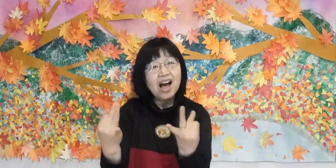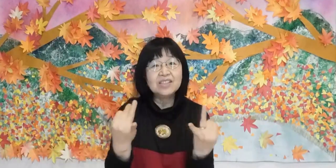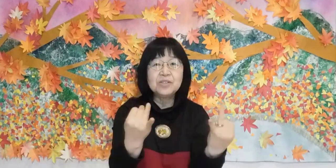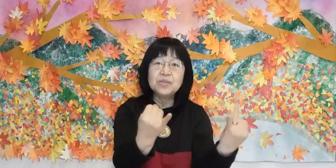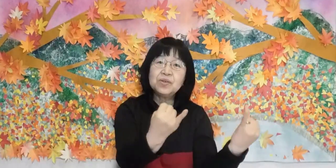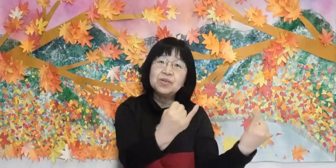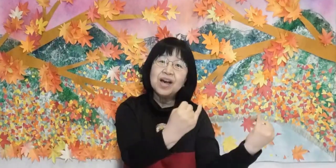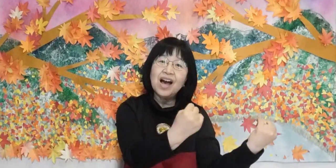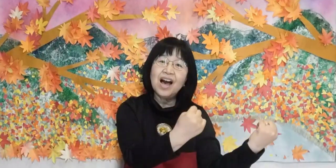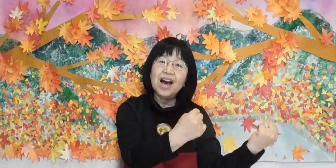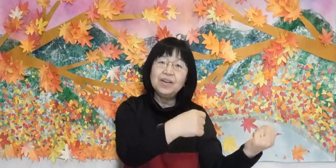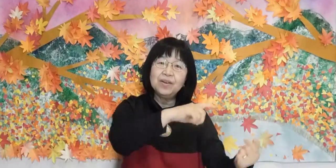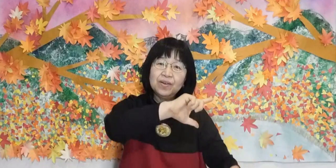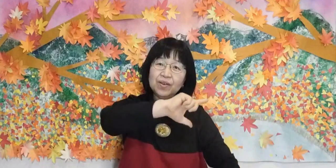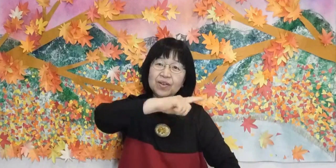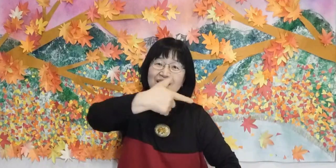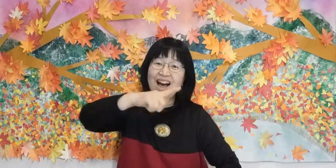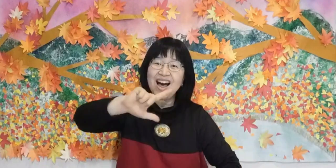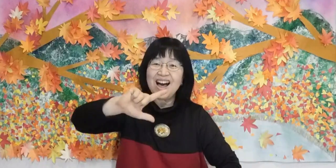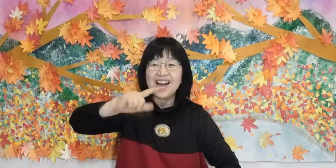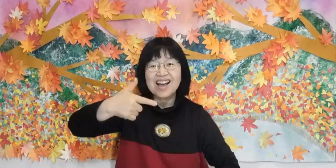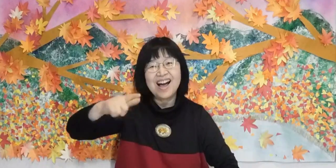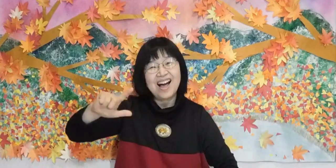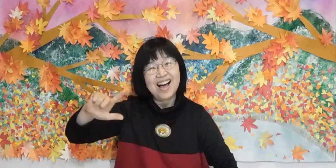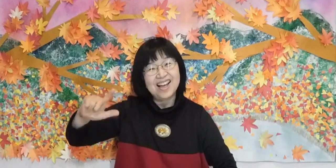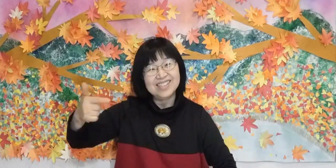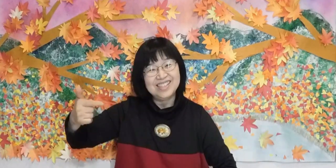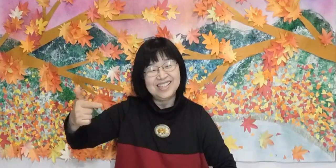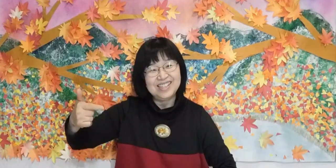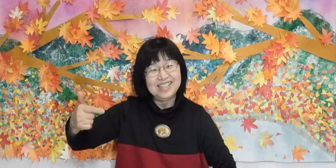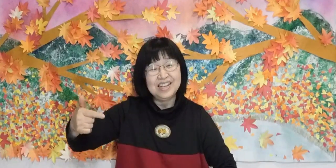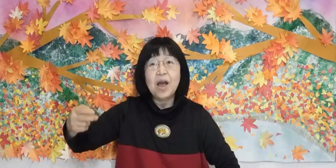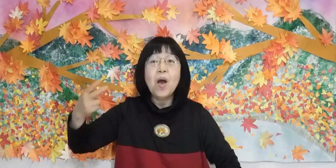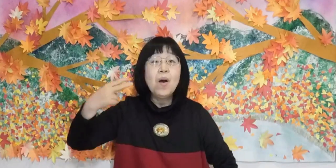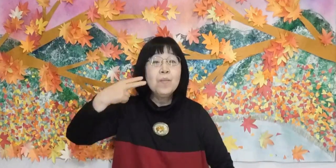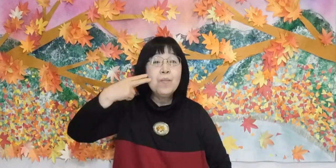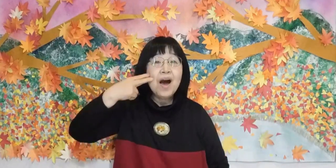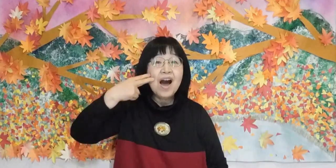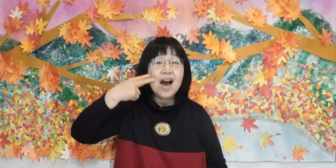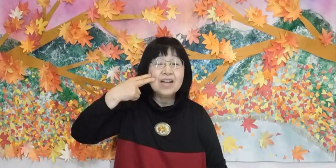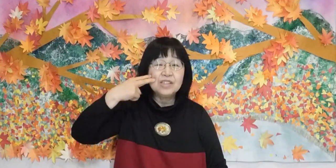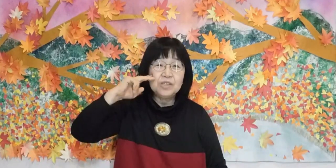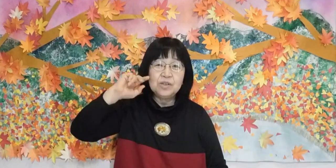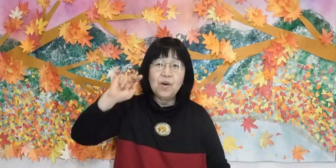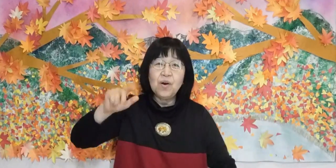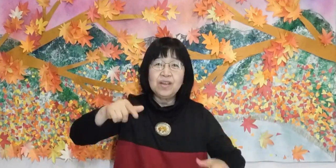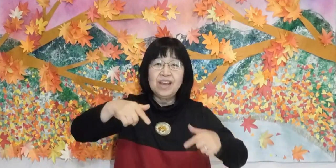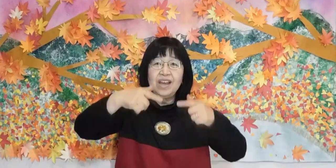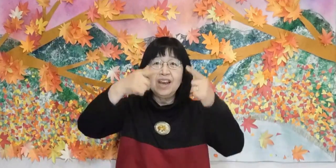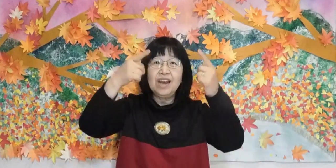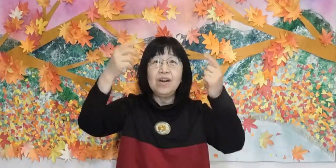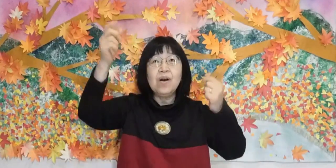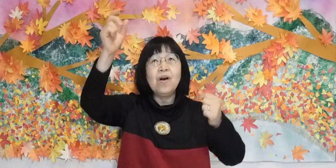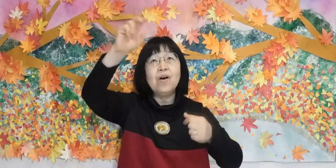数ある中に松を